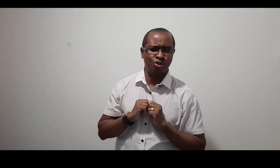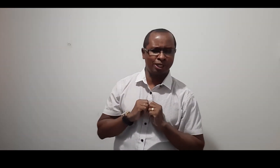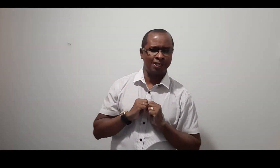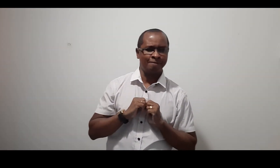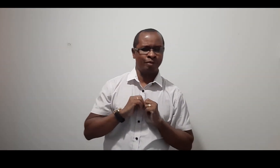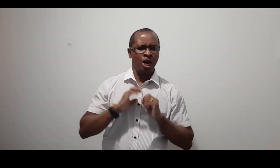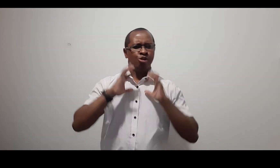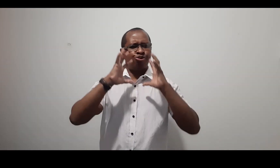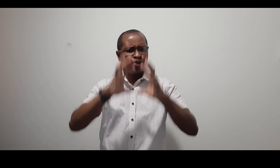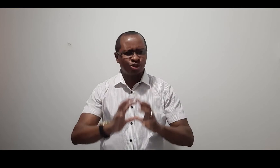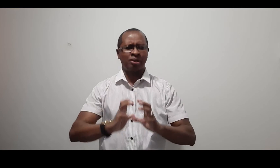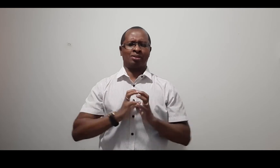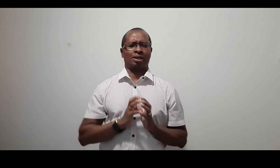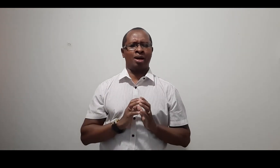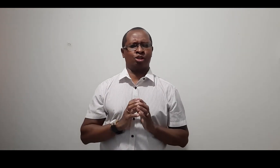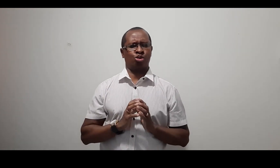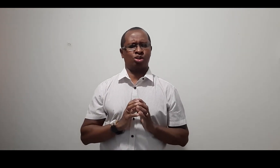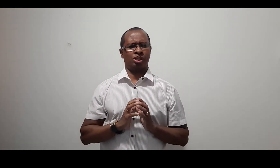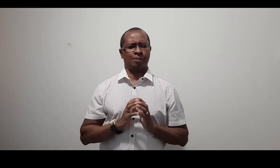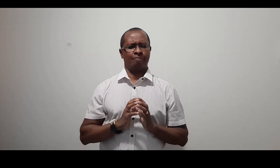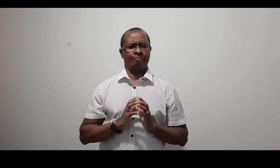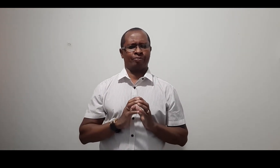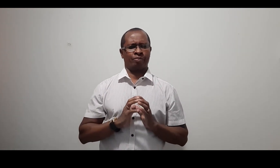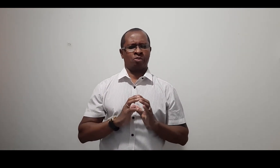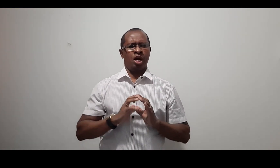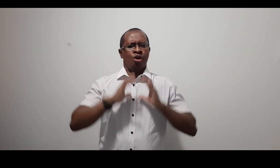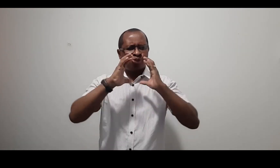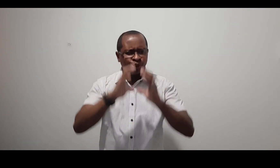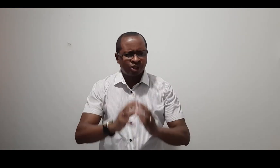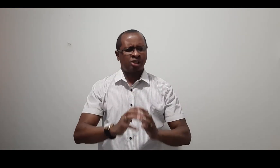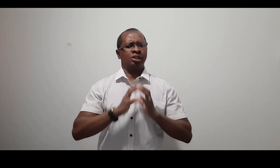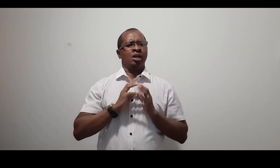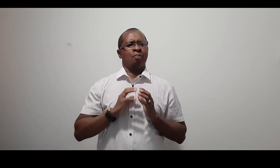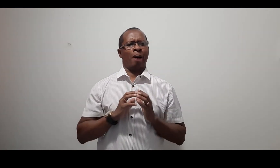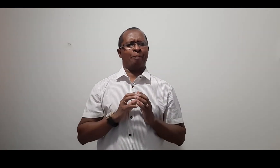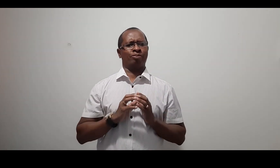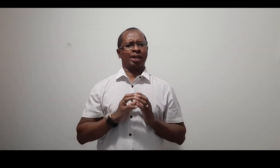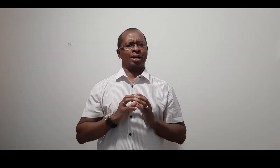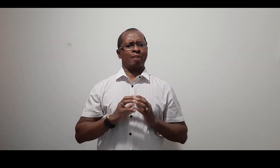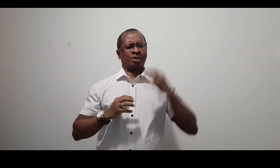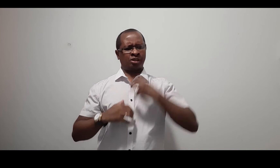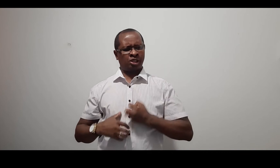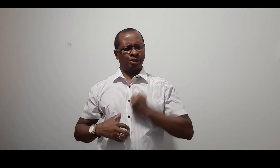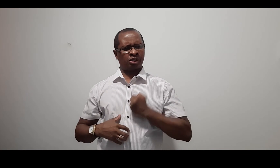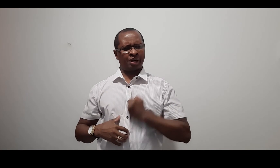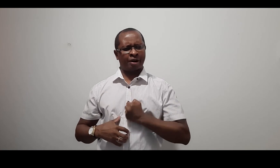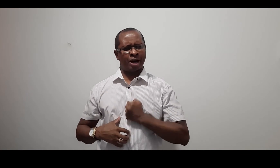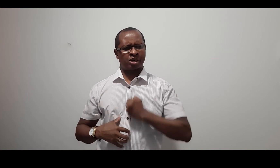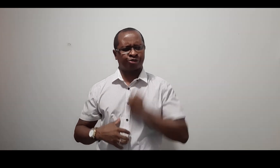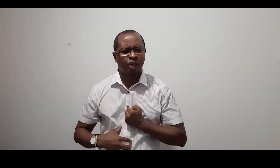ambony, fotsy azakan' Jesosy, fotsy babo ny ten'Andriamanitra, tsisy misy ten'Andriamanitra velona